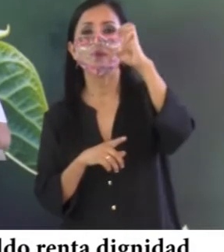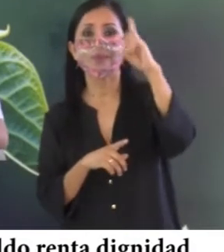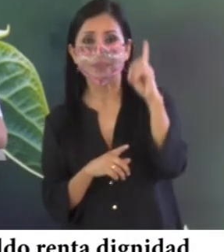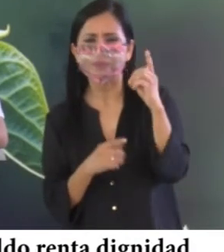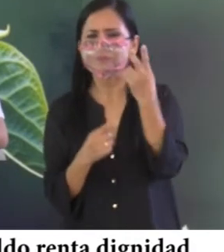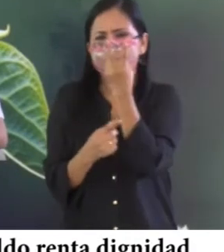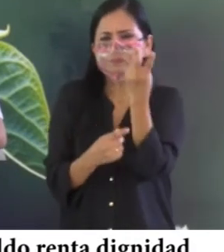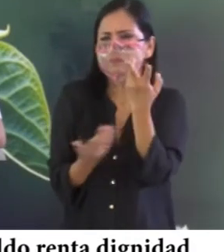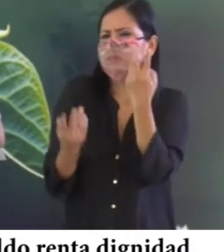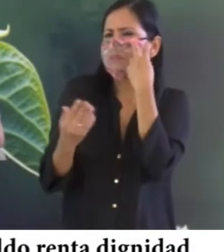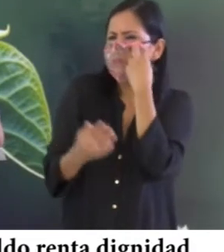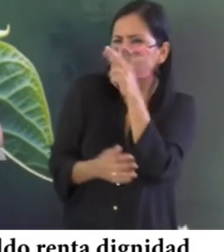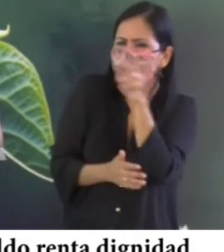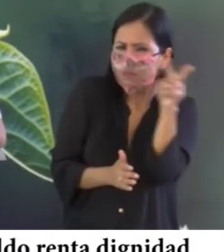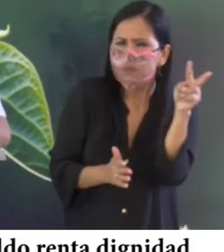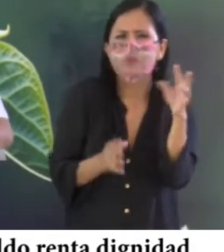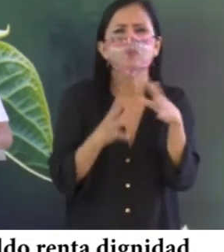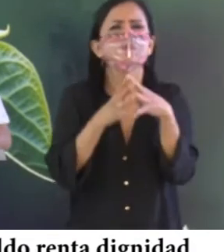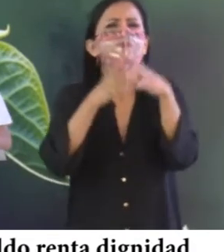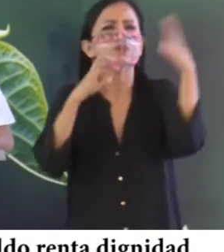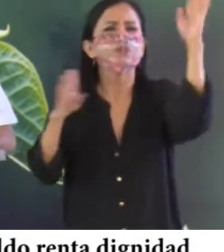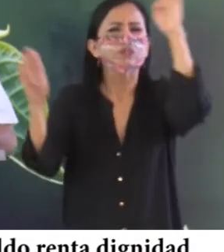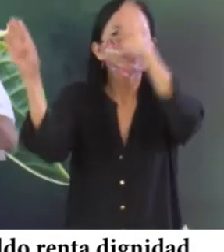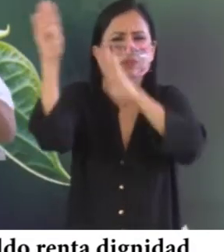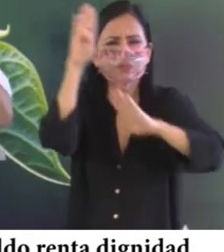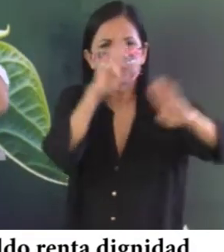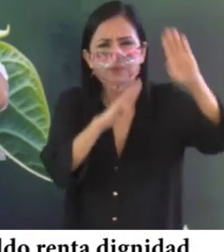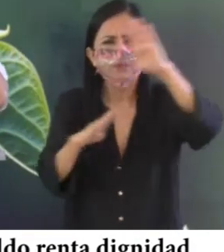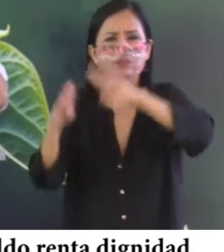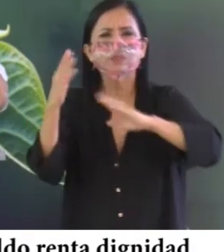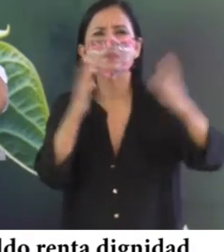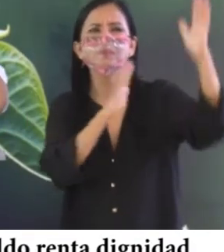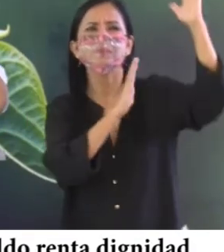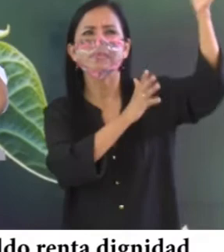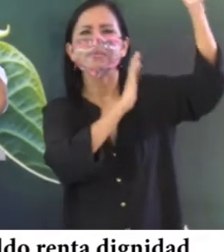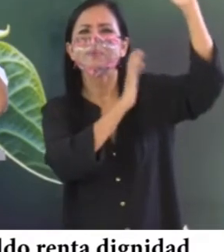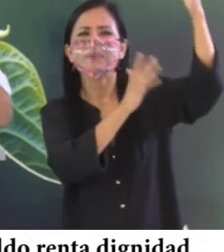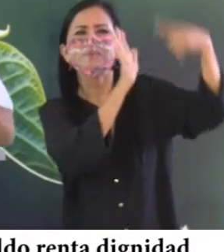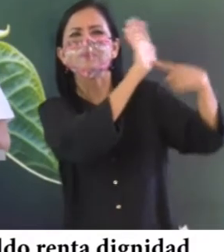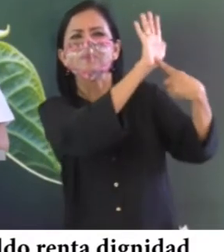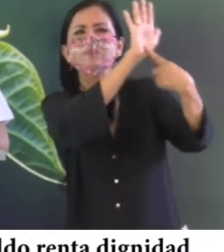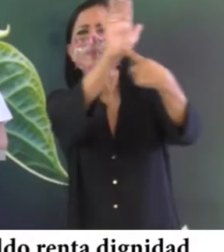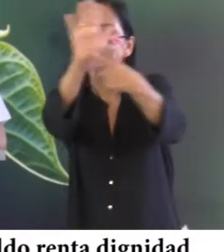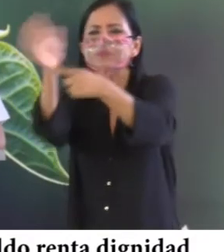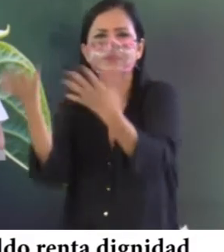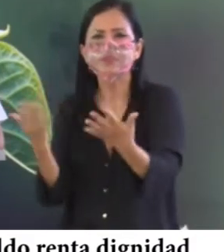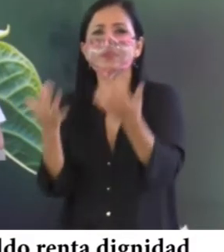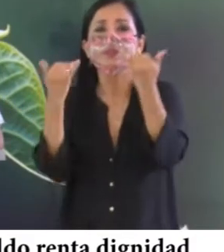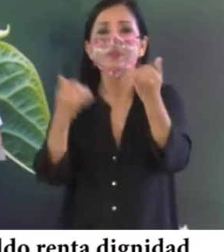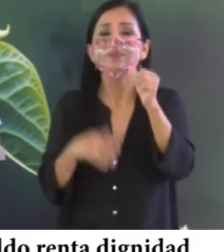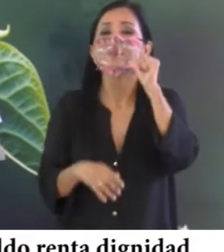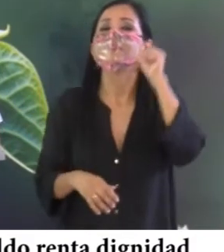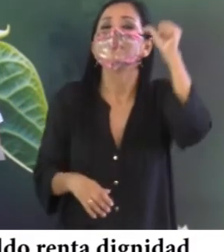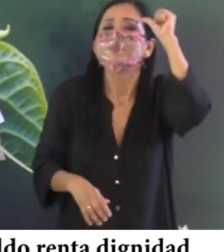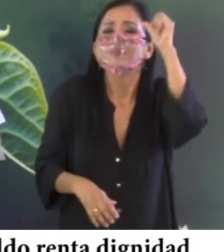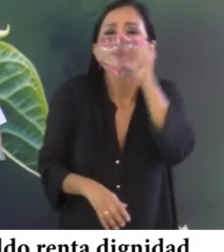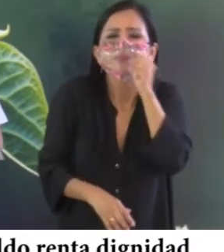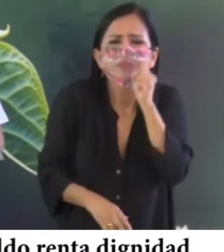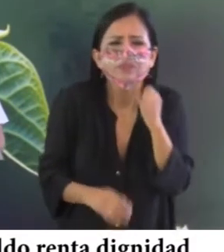Hemos visto con mucha preocupación la exposición que existe en estos momentos de nuestros adultos